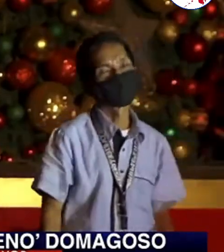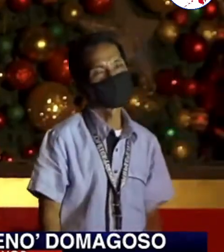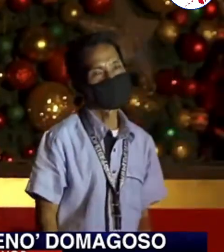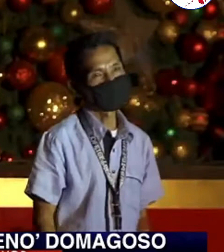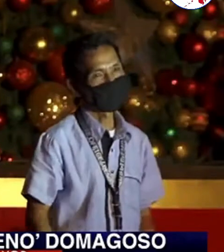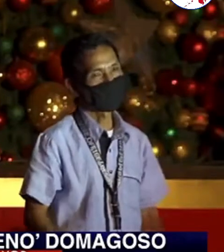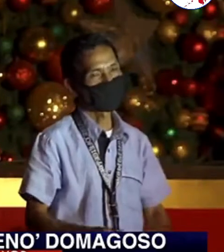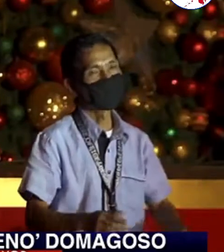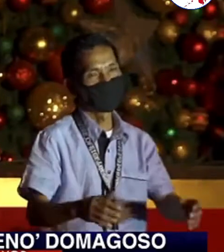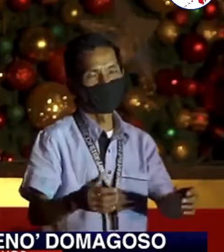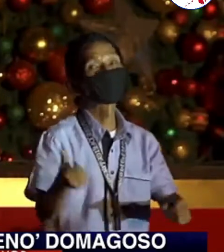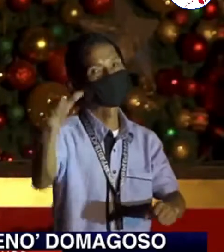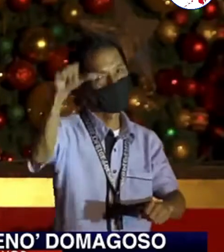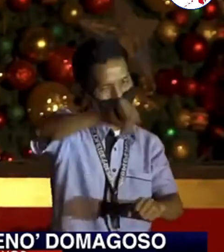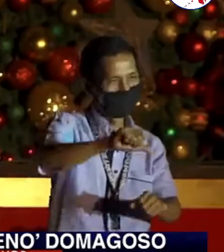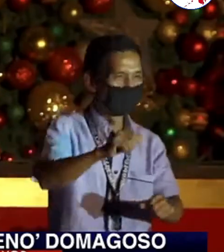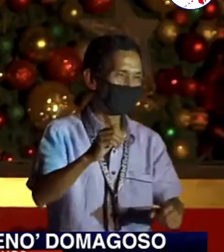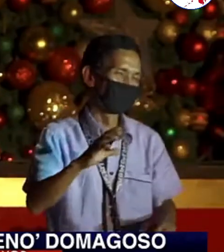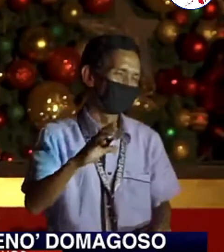Talo inip.